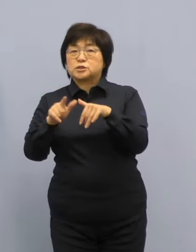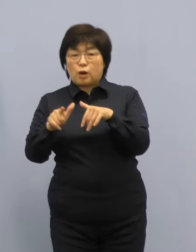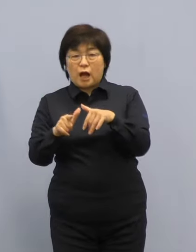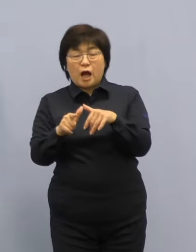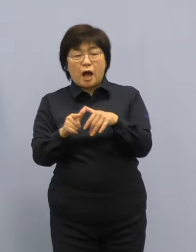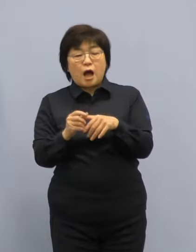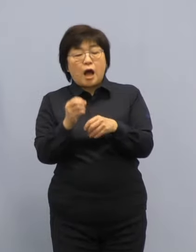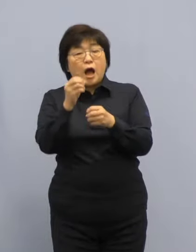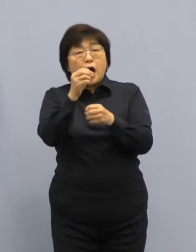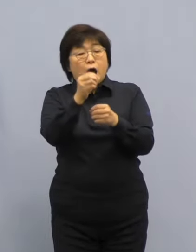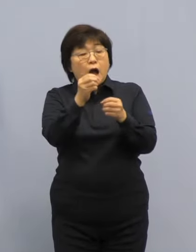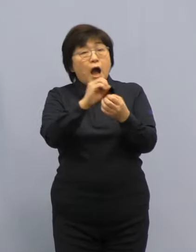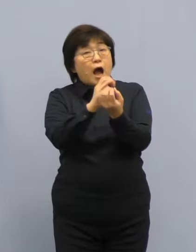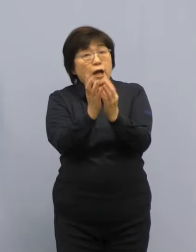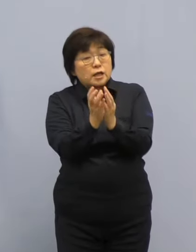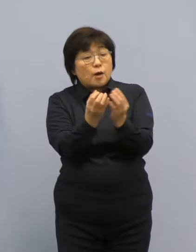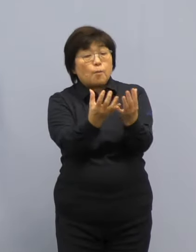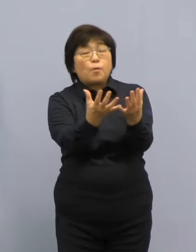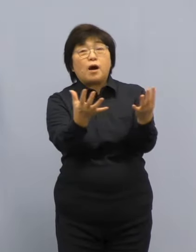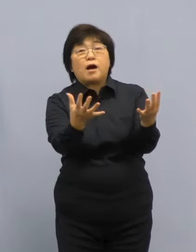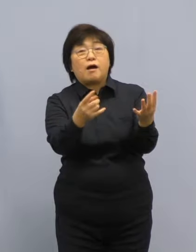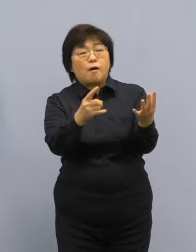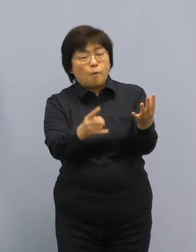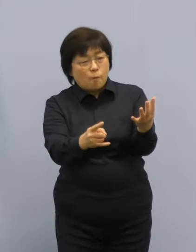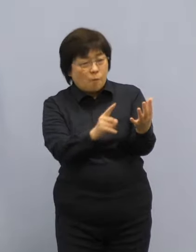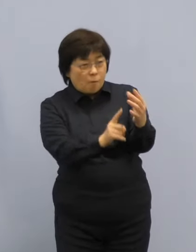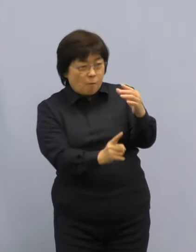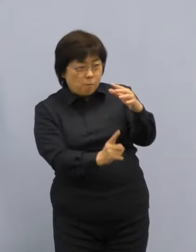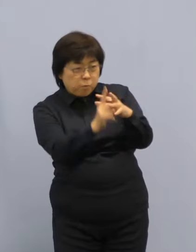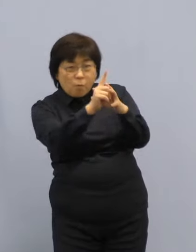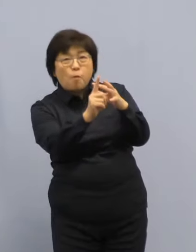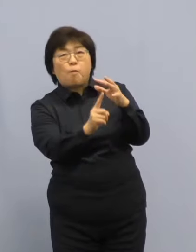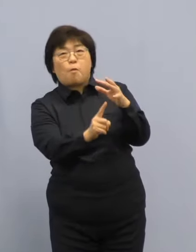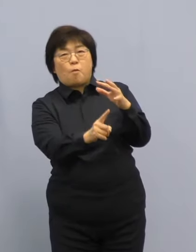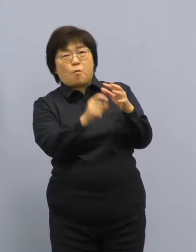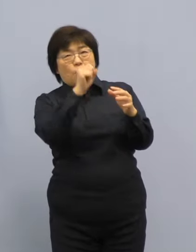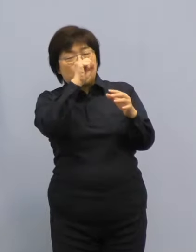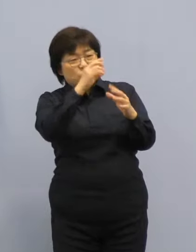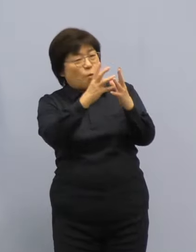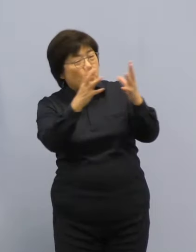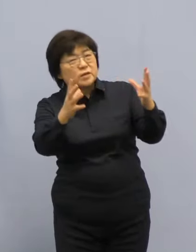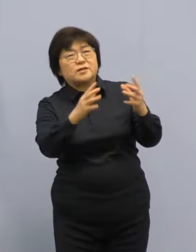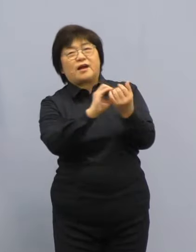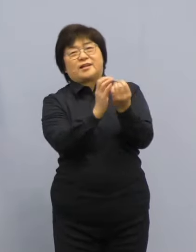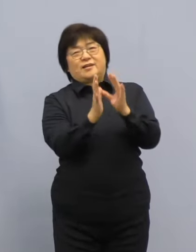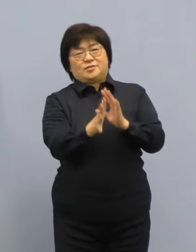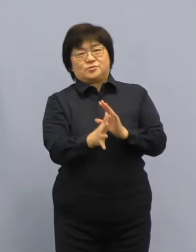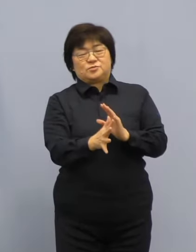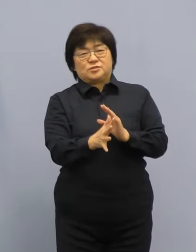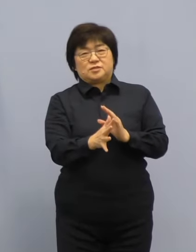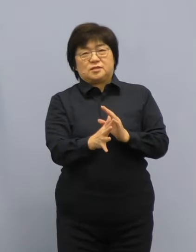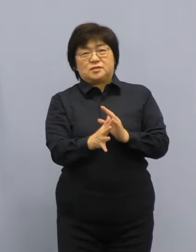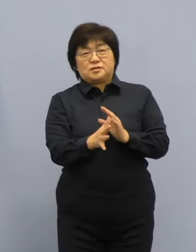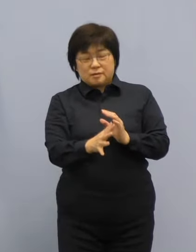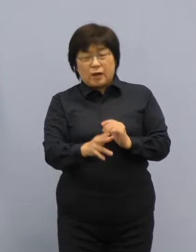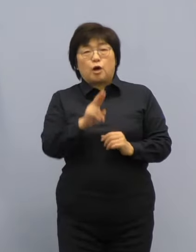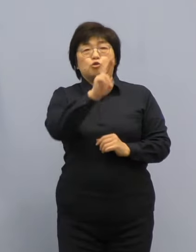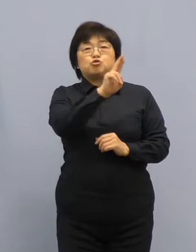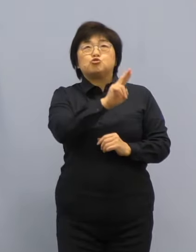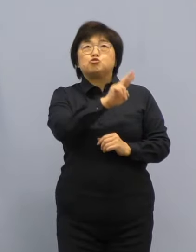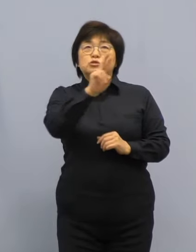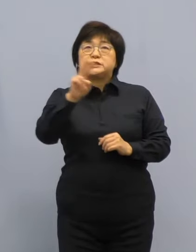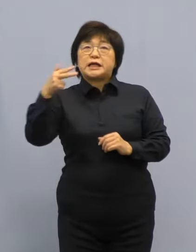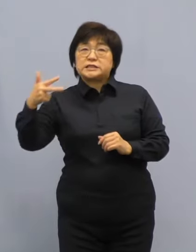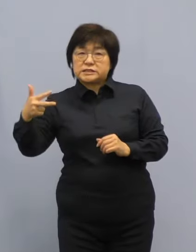でも非常に主役になるぐらい綺麗で大きいものがあるそうです。生産地は雲仙市、今回いただきました雲仙